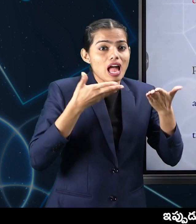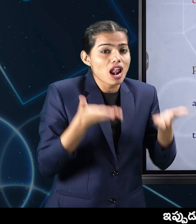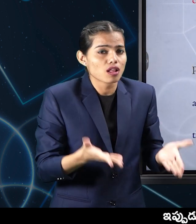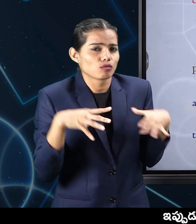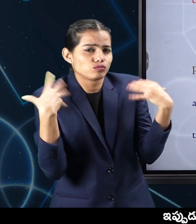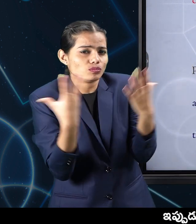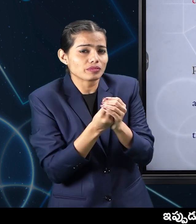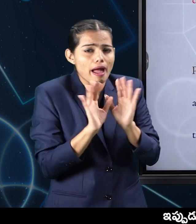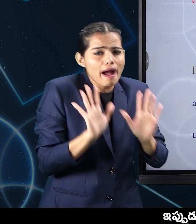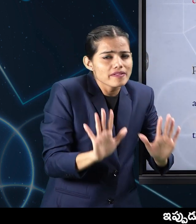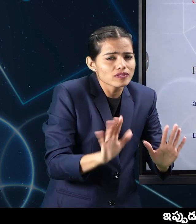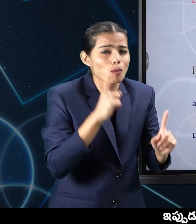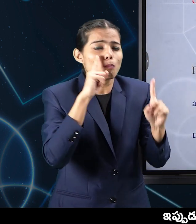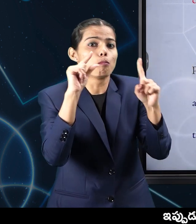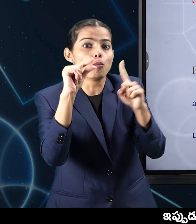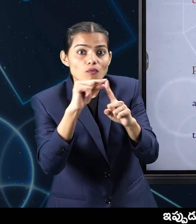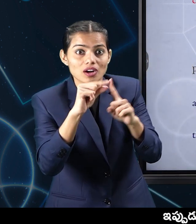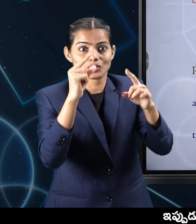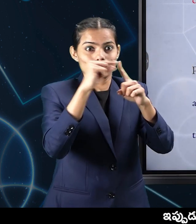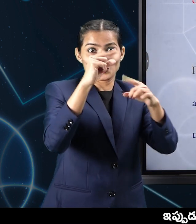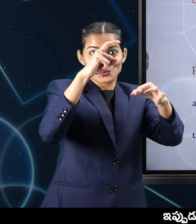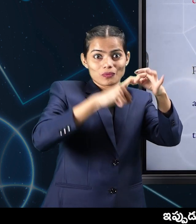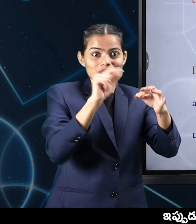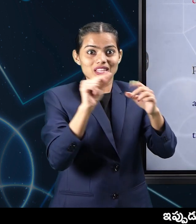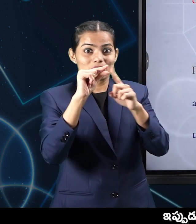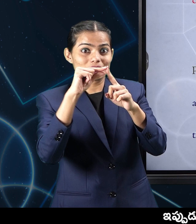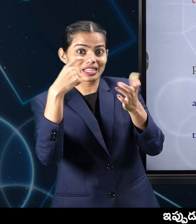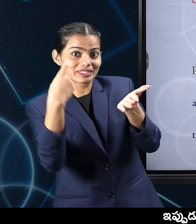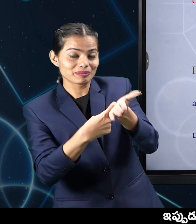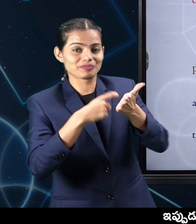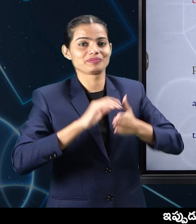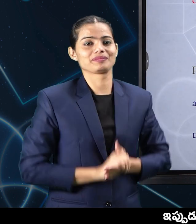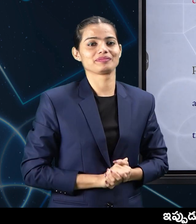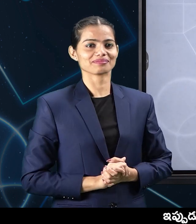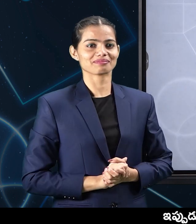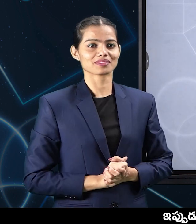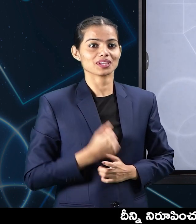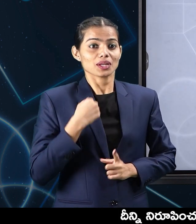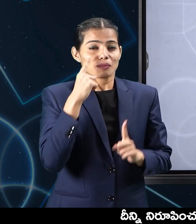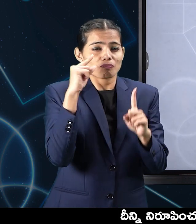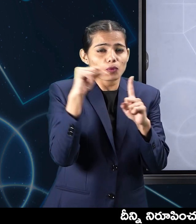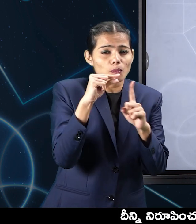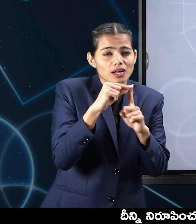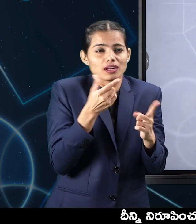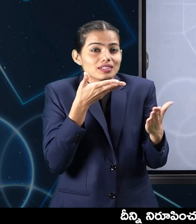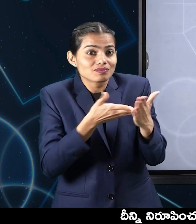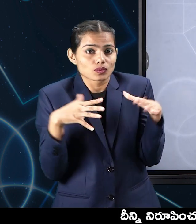ఇప్పుడు మనం PQ = PRని నిరూపించుకోవాలి. దీన్ని నిరూపించడానికి